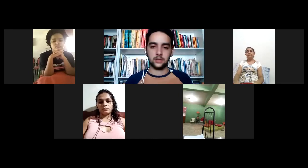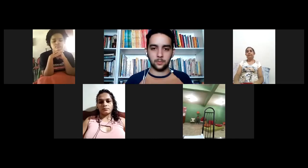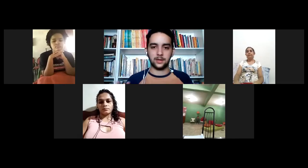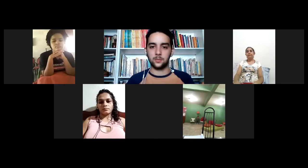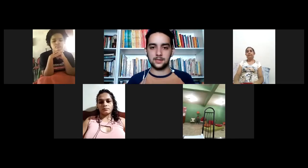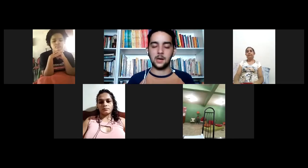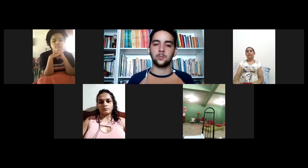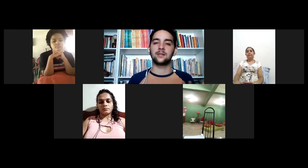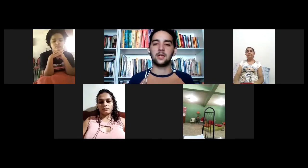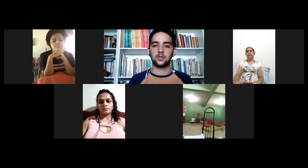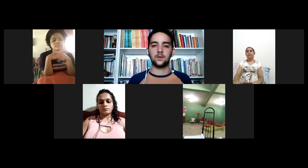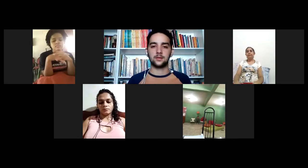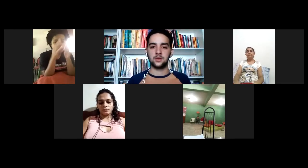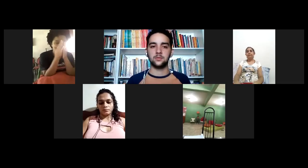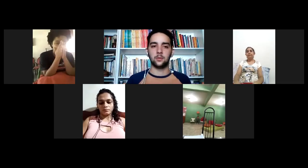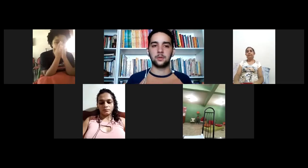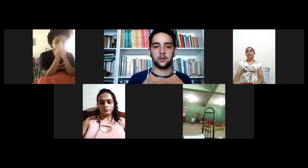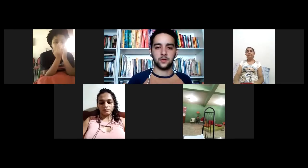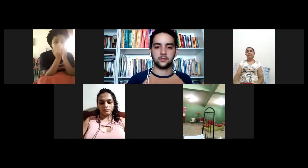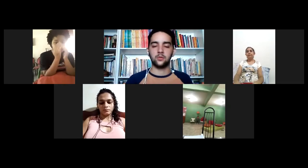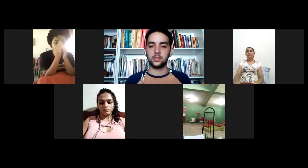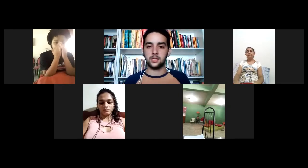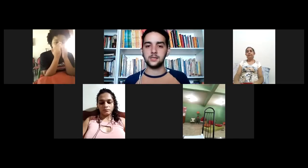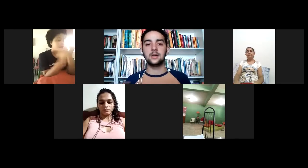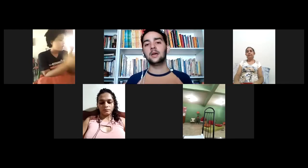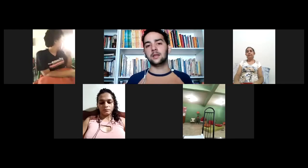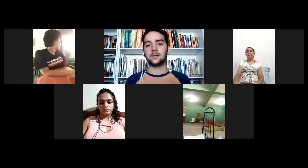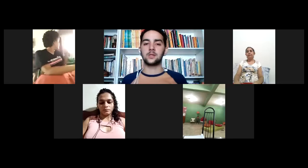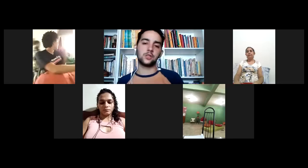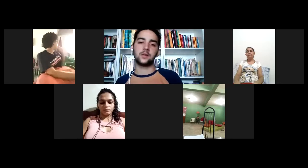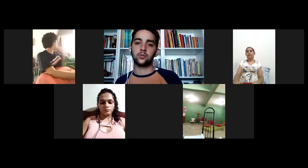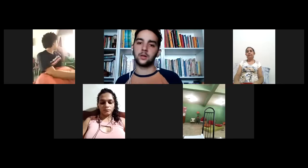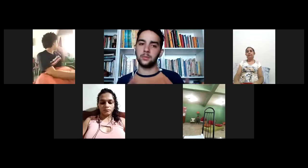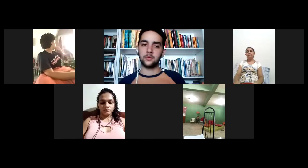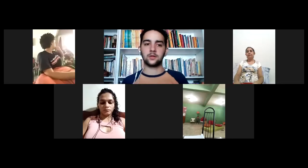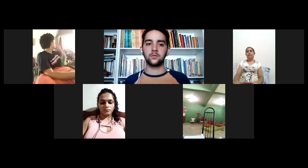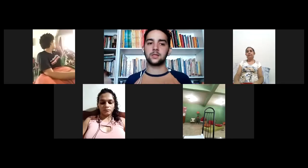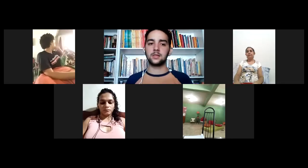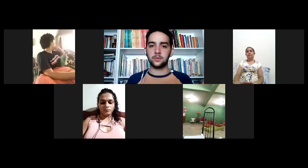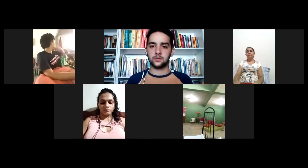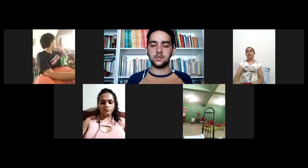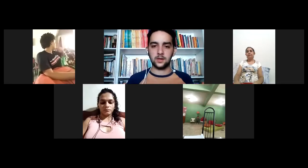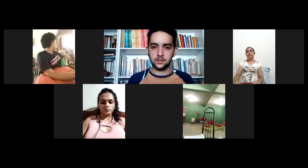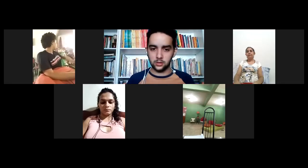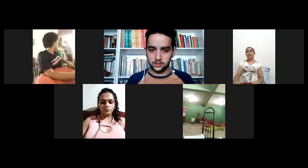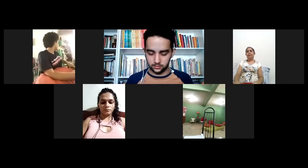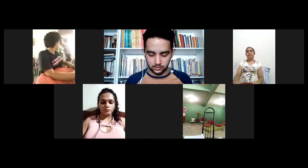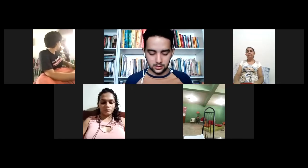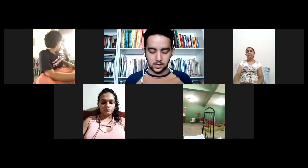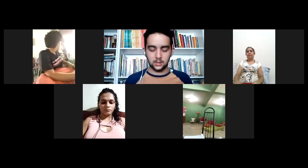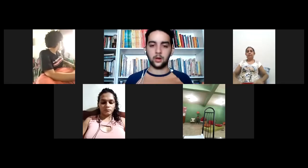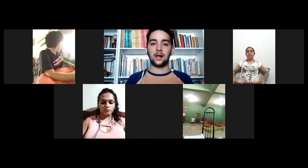na questão estavam pegando mais rápido, mas aí a gente faz da mesma forma. Primeiro eu faço com vocês, dessa vez a gente faz ao contrário. Primeiro eu faço com vocês, depois vocês fazem